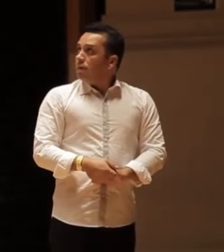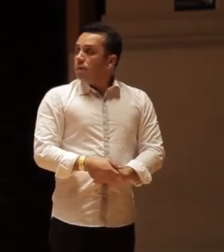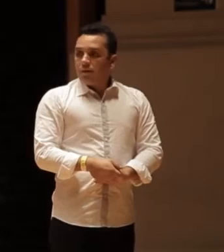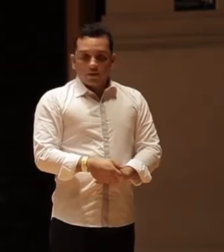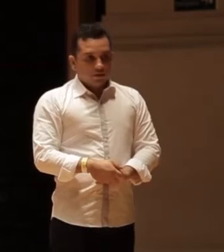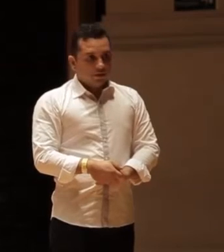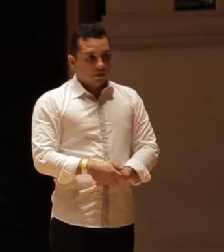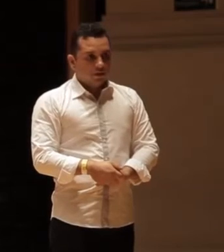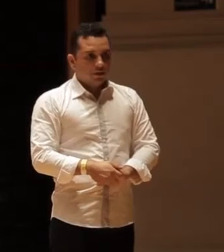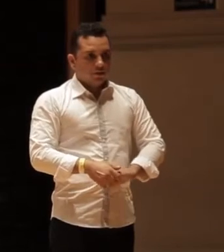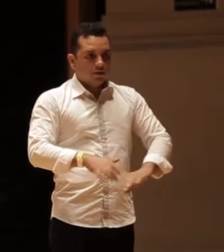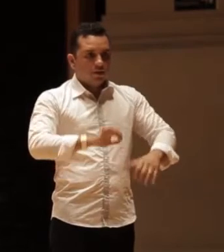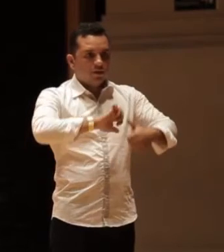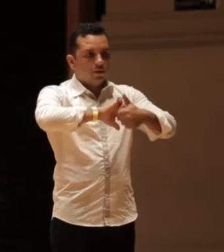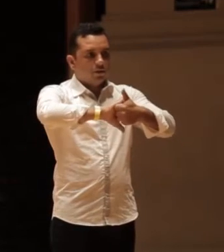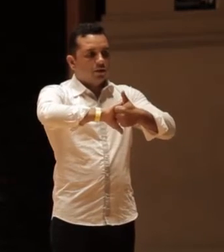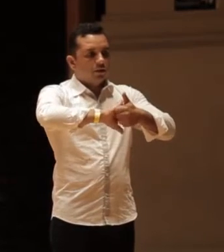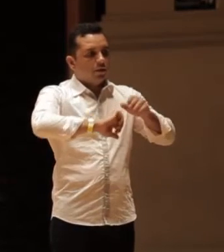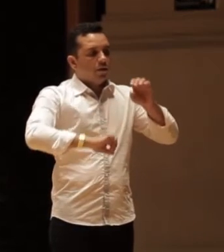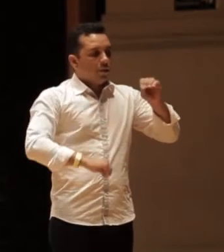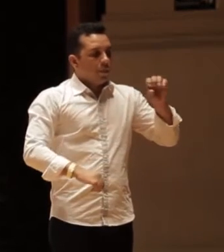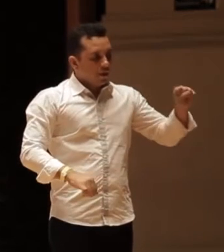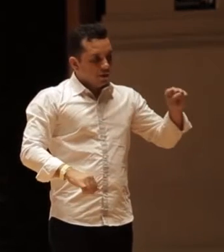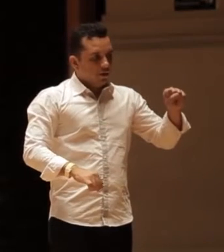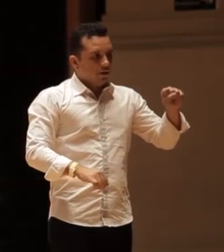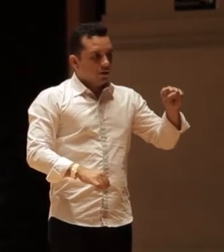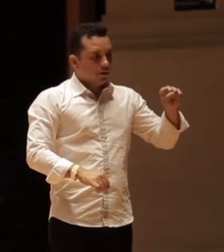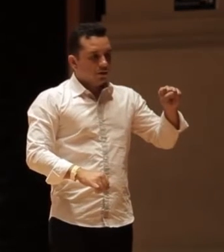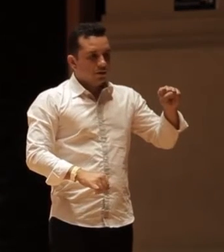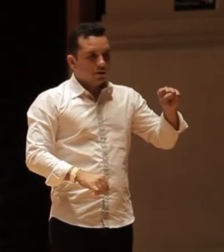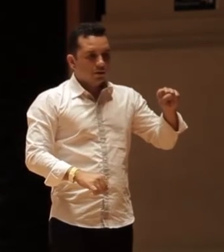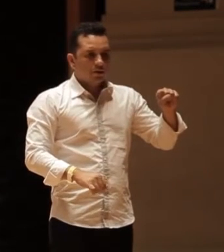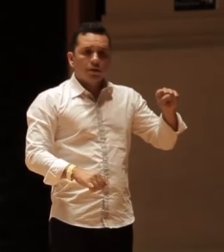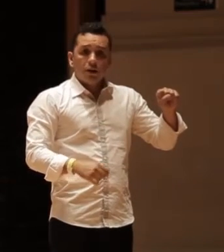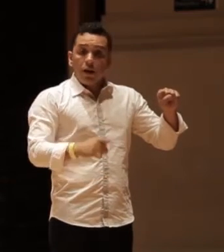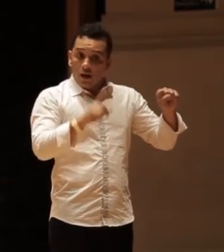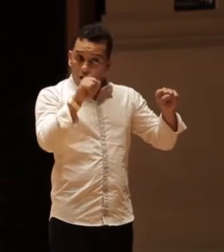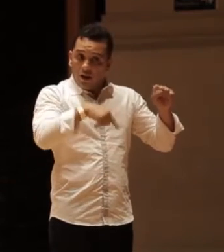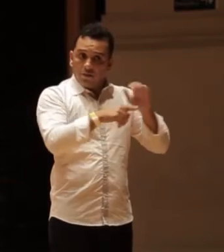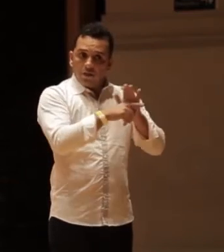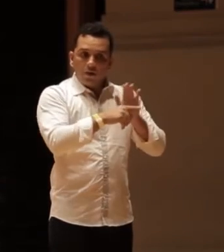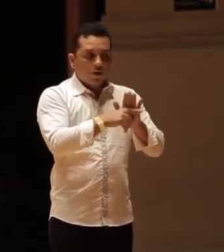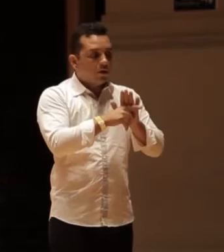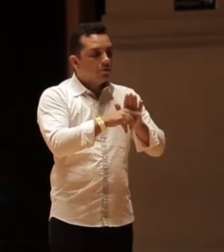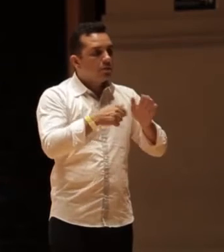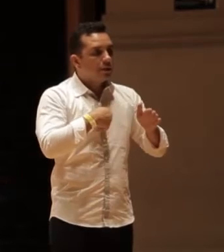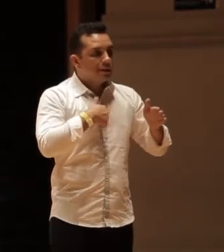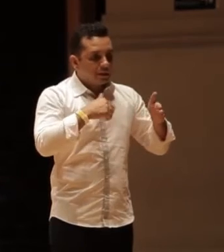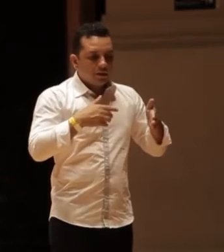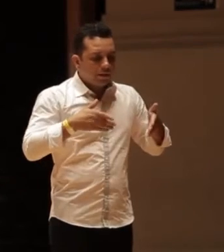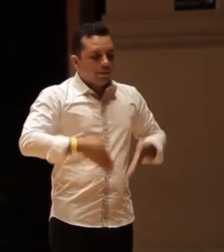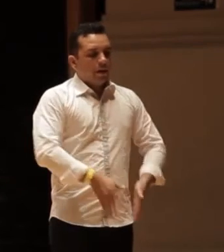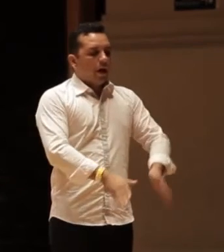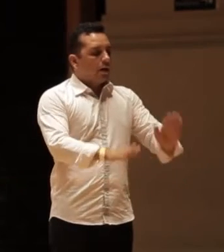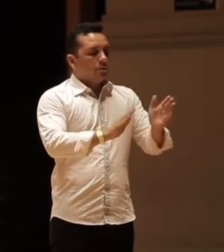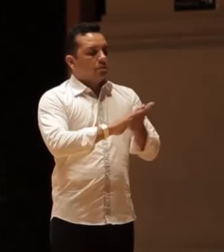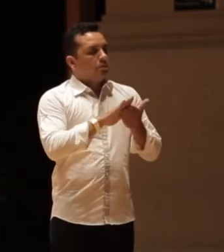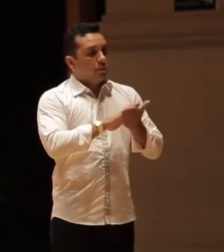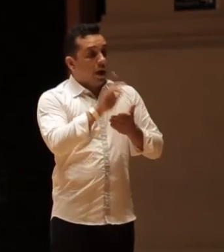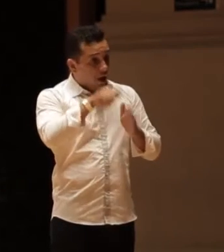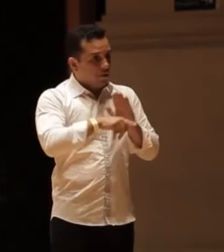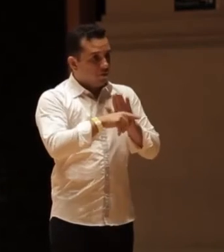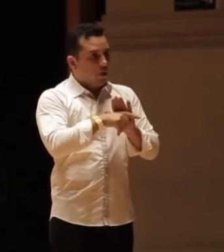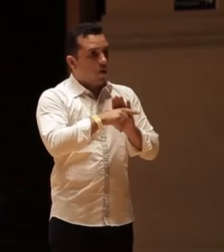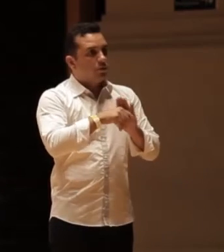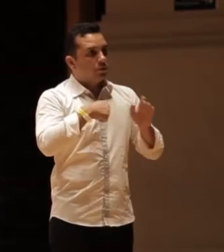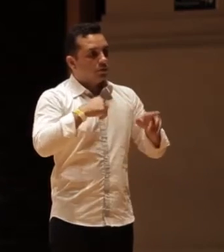a qualificação do s é uma situação que não é nata é uma situação adquirida na bahia a